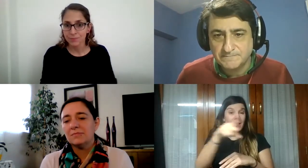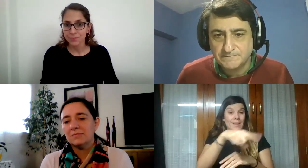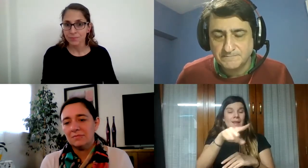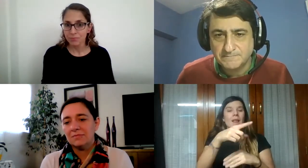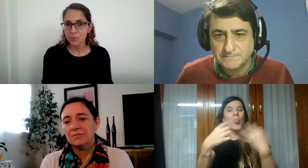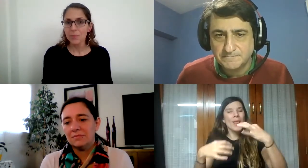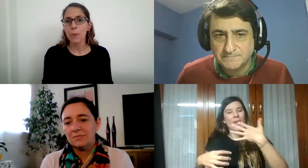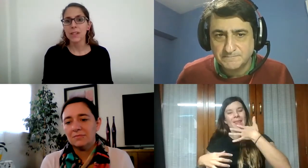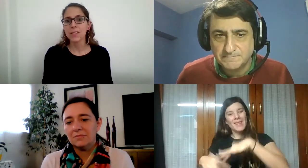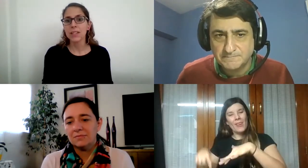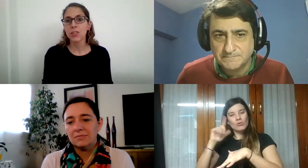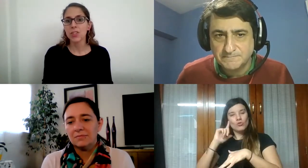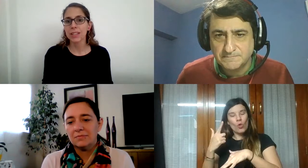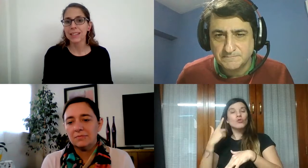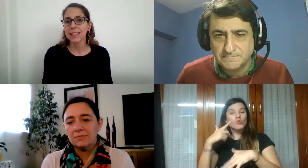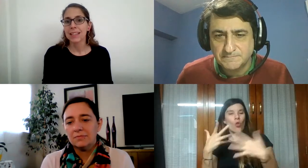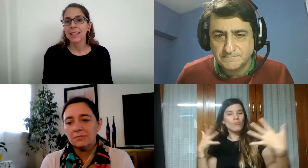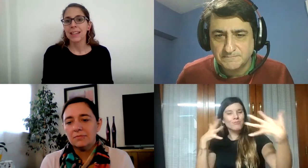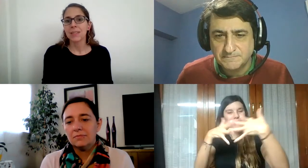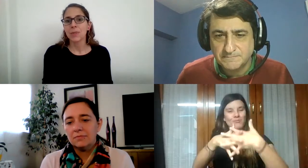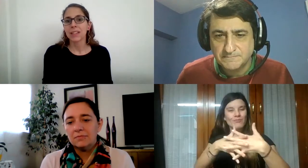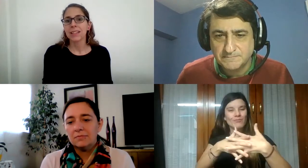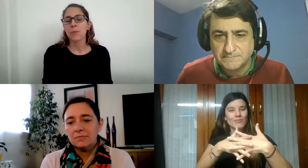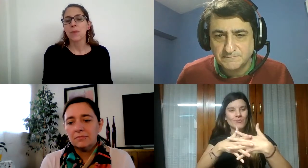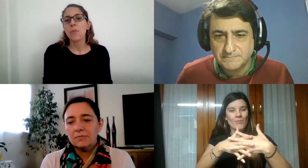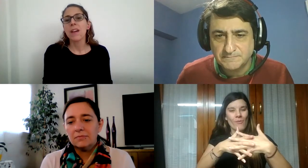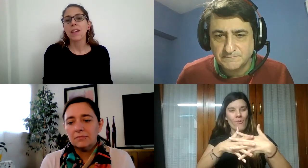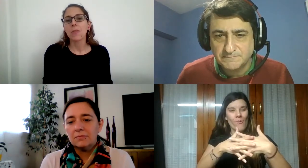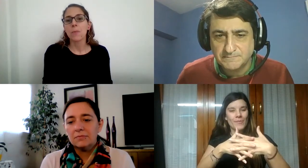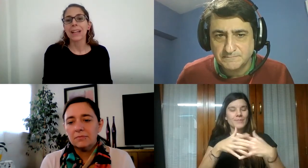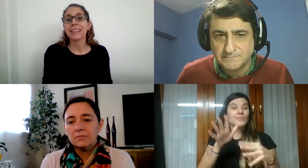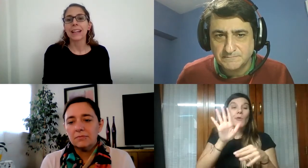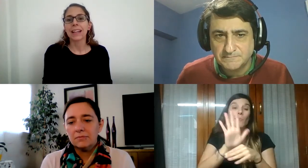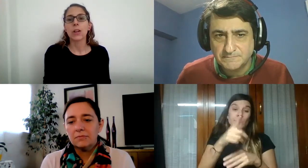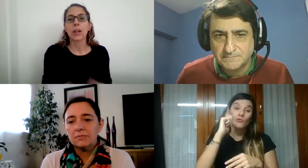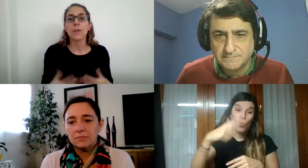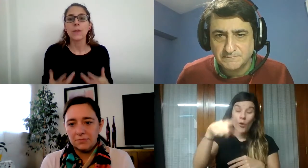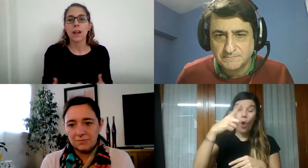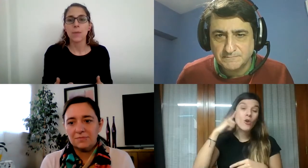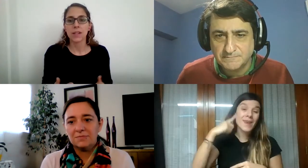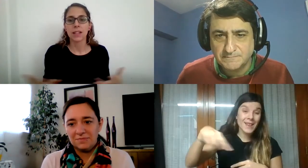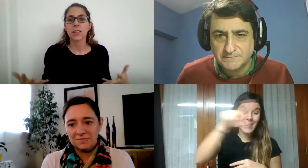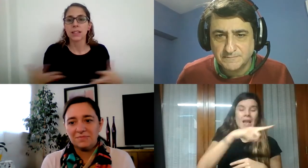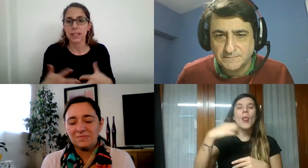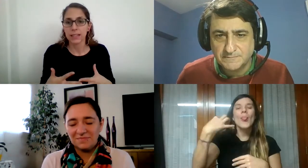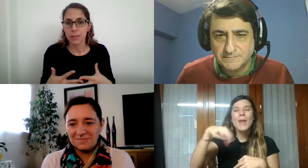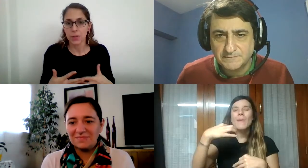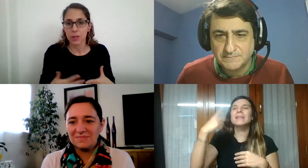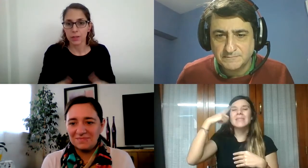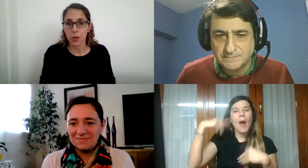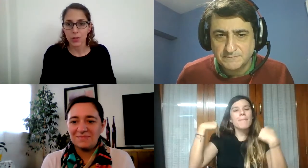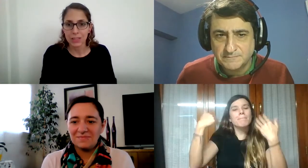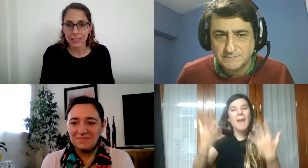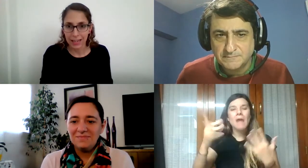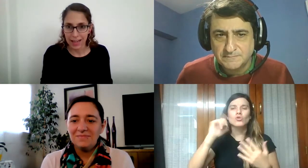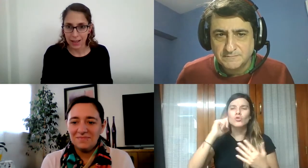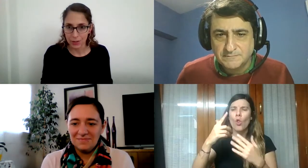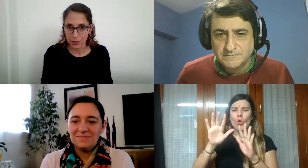acceder. Las personas oyentes, es importante que también puedan comprender qué es lo que viven las personas sordas y que estemos